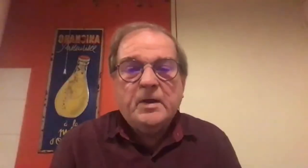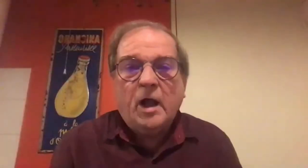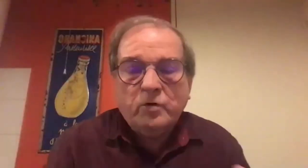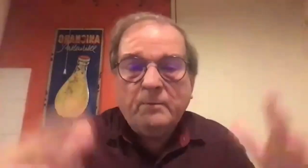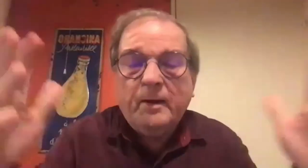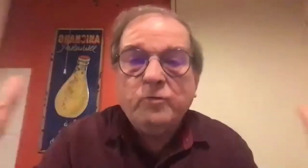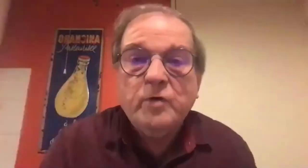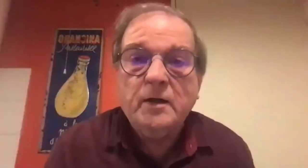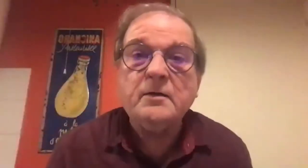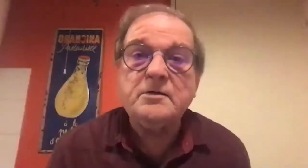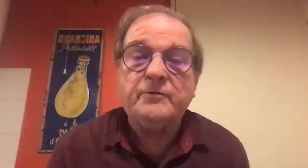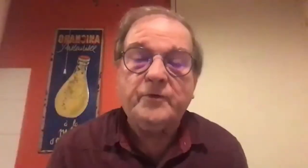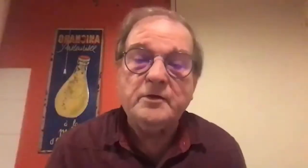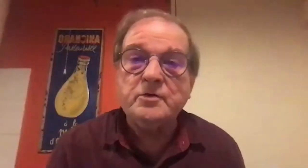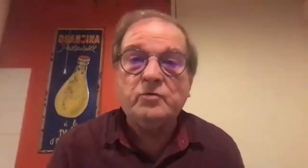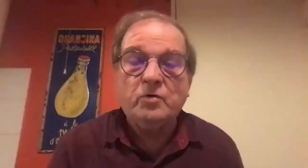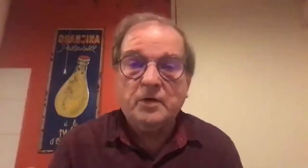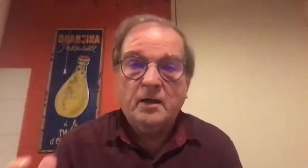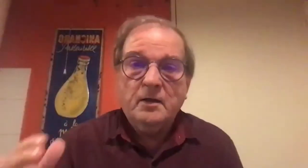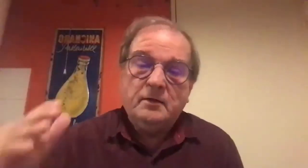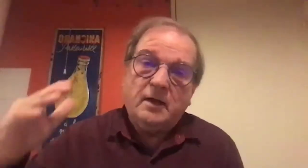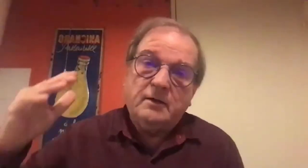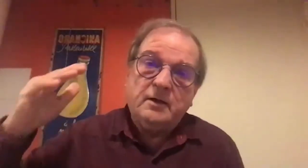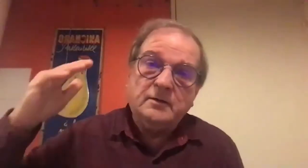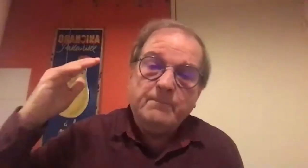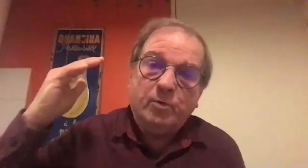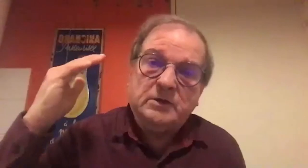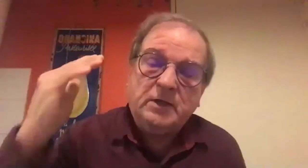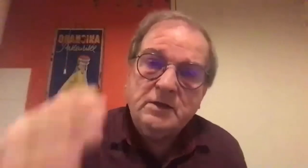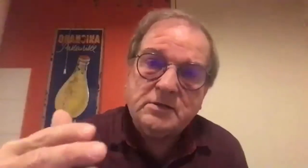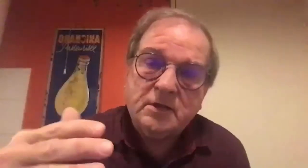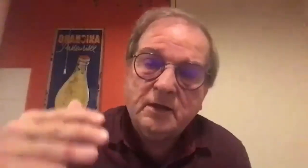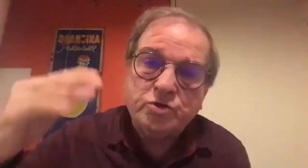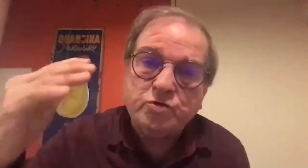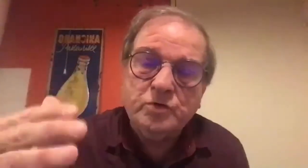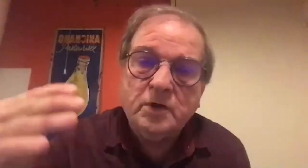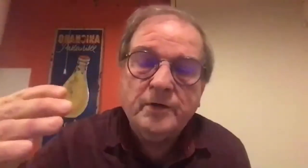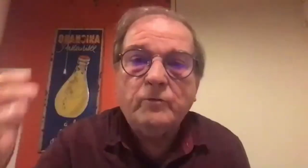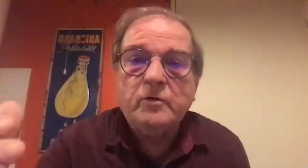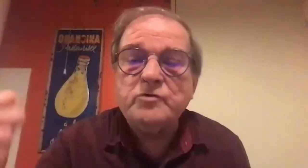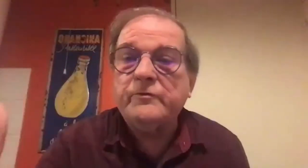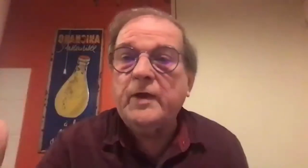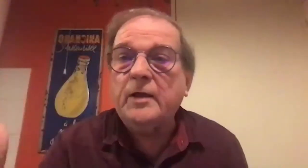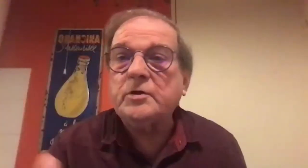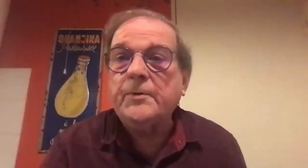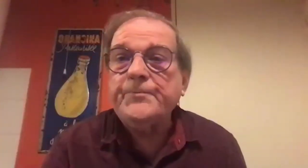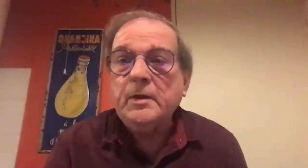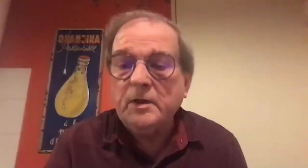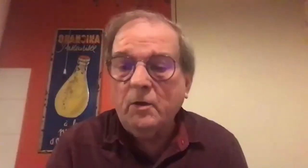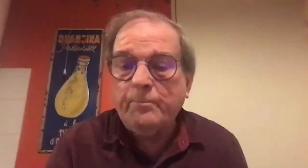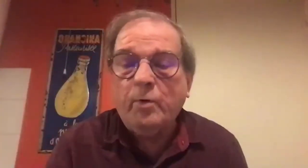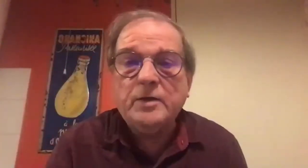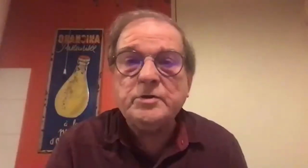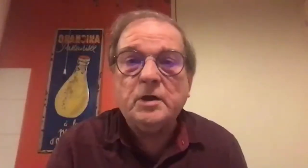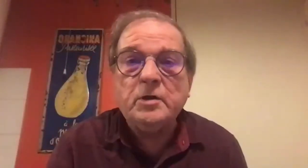né? Toda a barulheira que se fez em torno da importância da ajuda à União Soviética